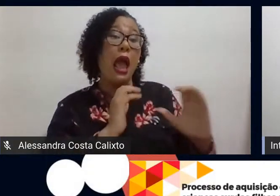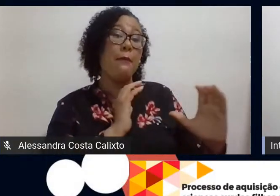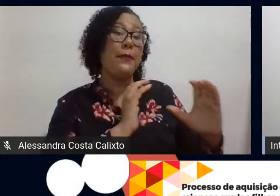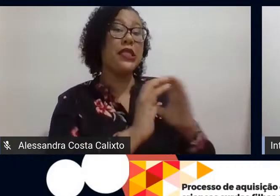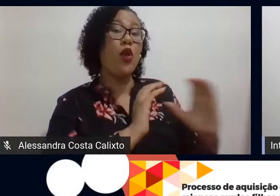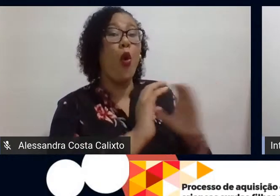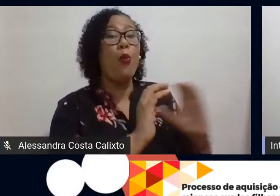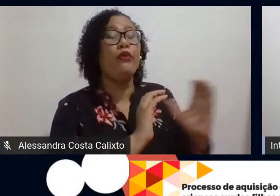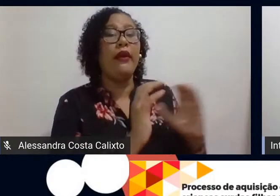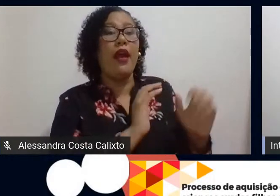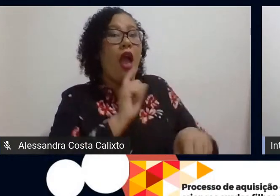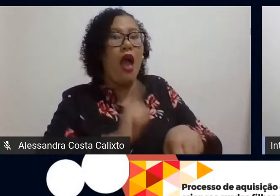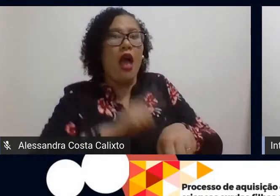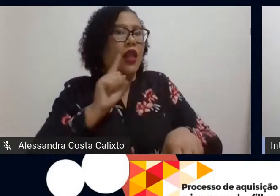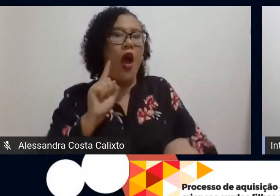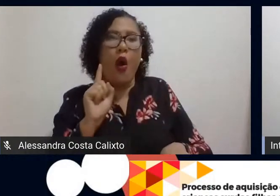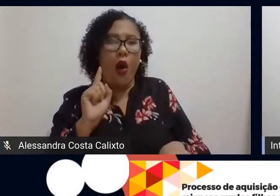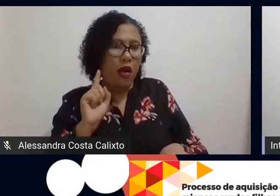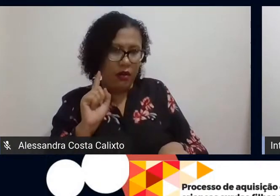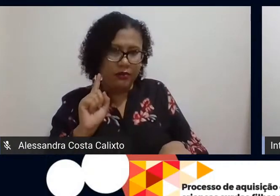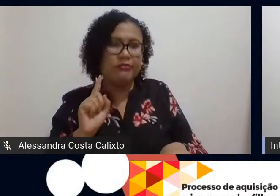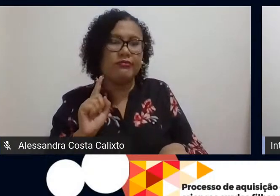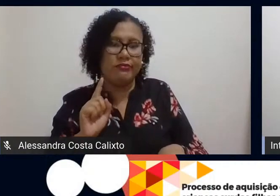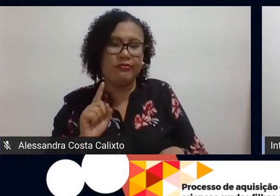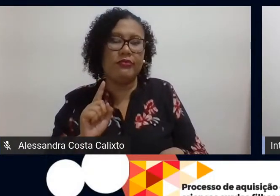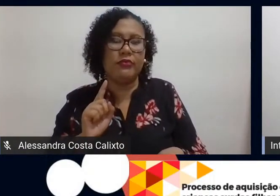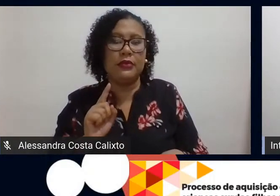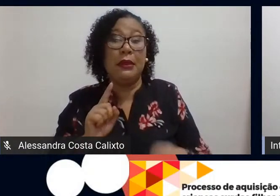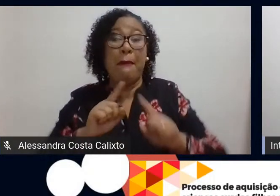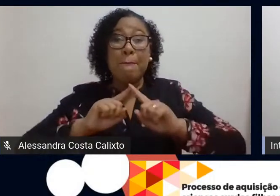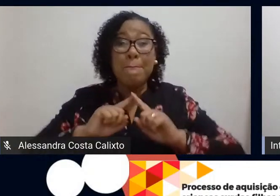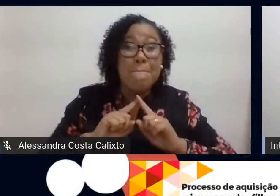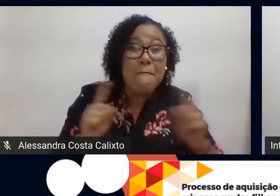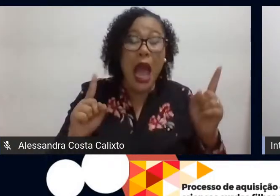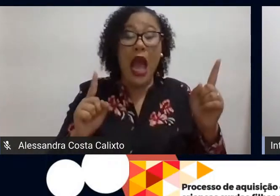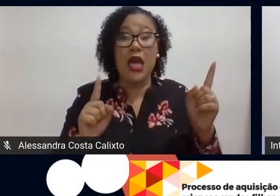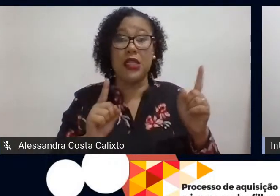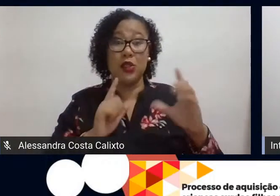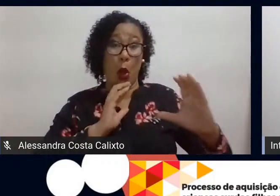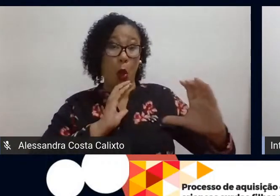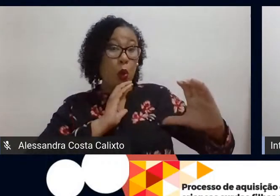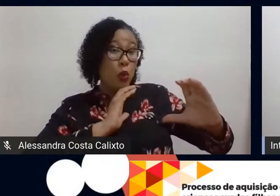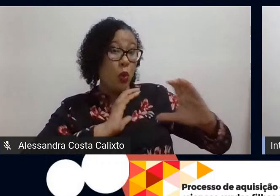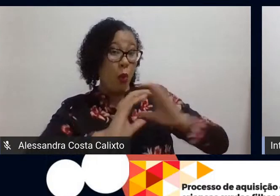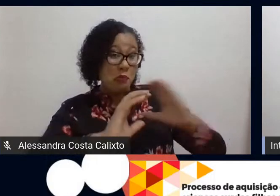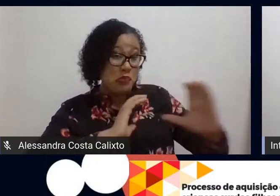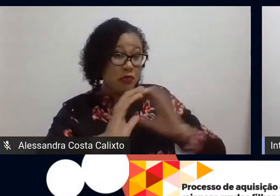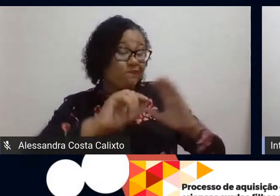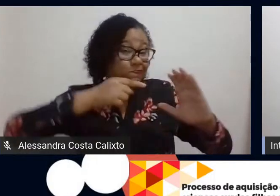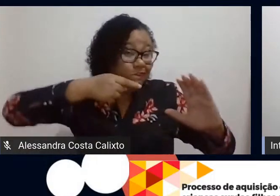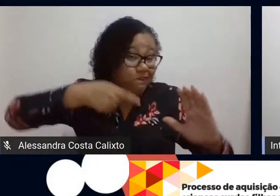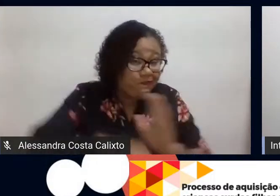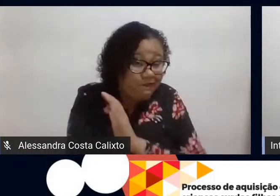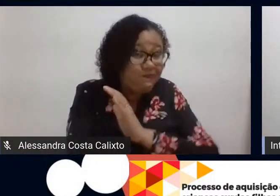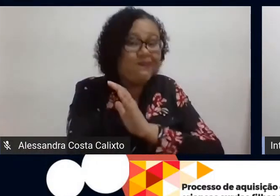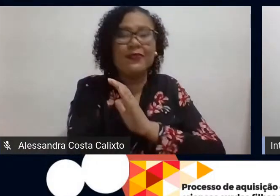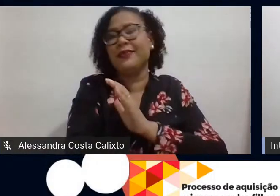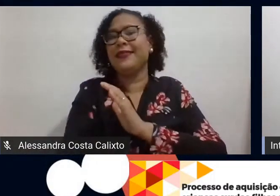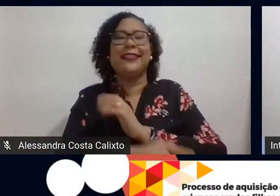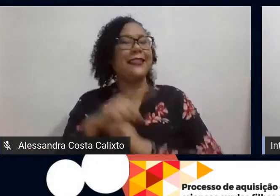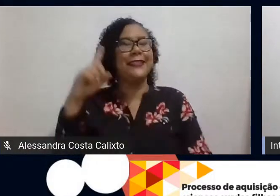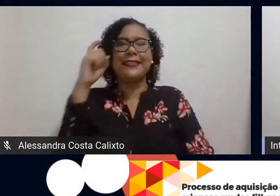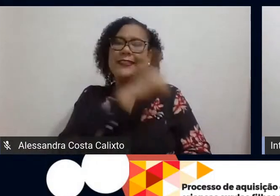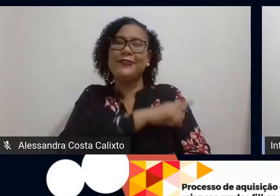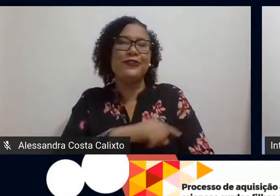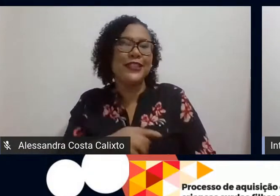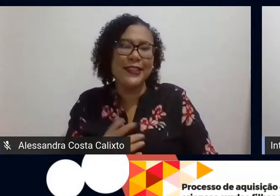sinais caseiros. E esses sinais caseiros que acontece dentro da família, no ambiente familiar, eles são é uma